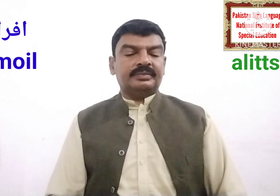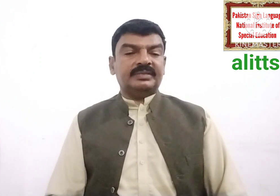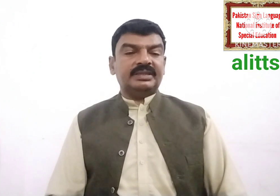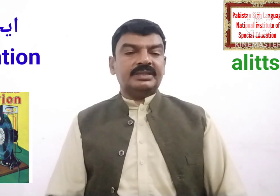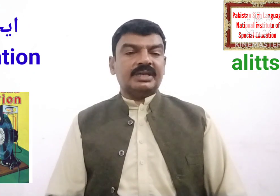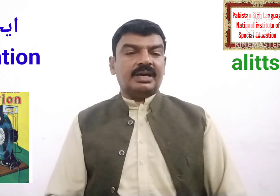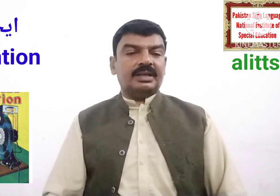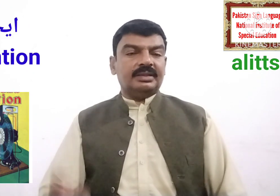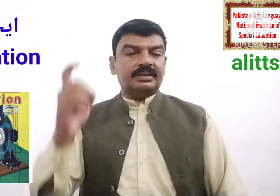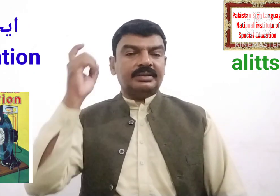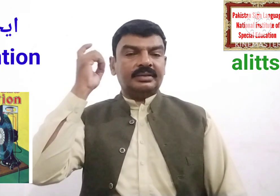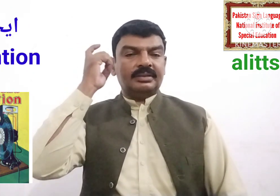ejad,